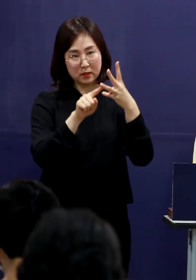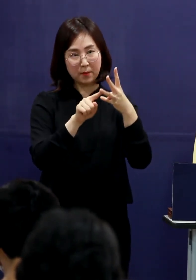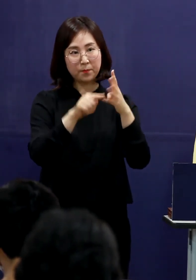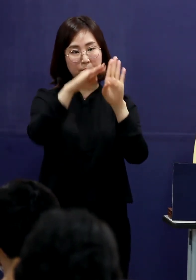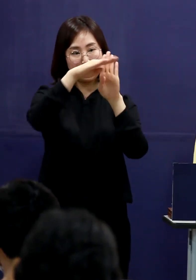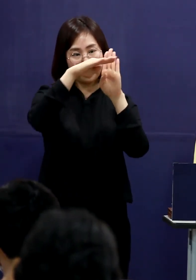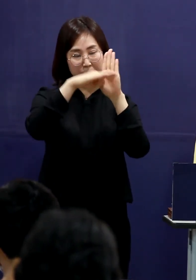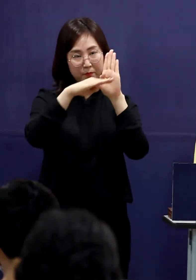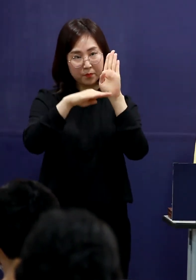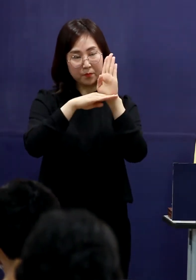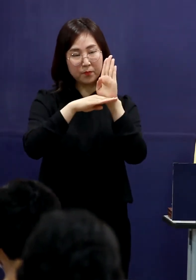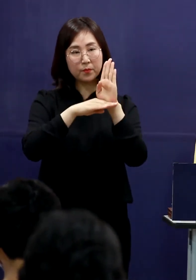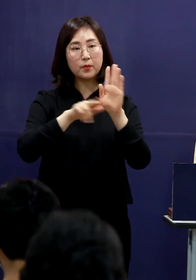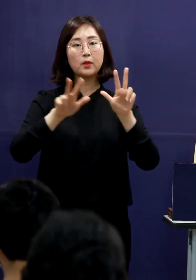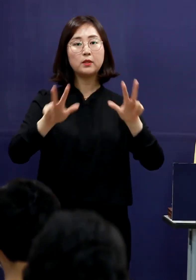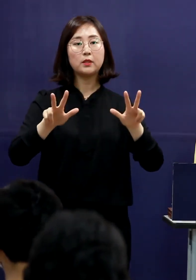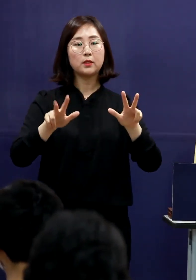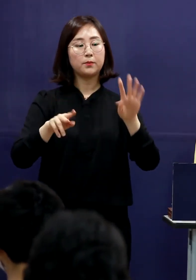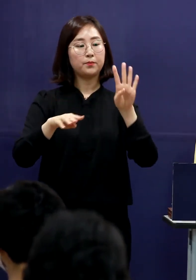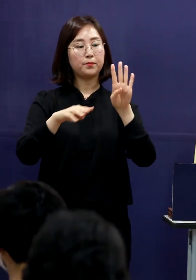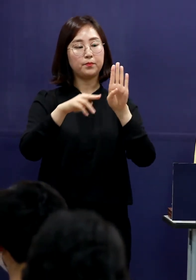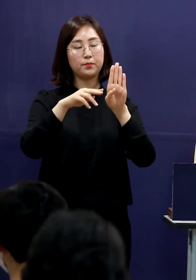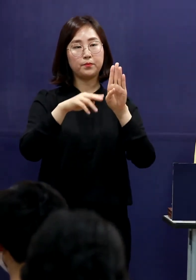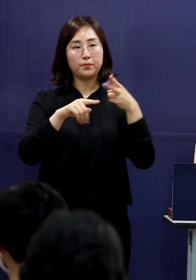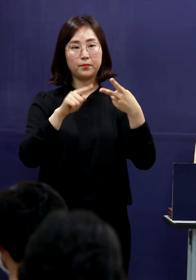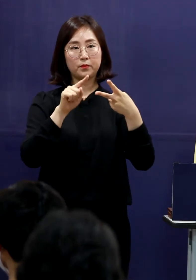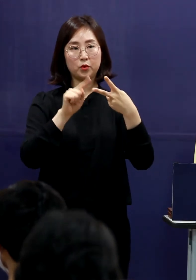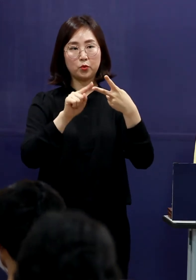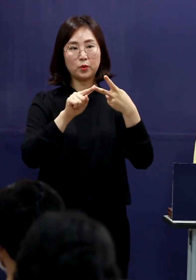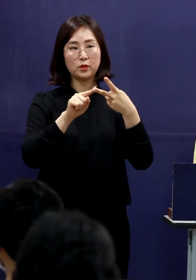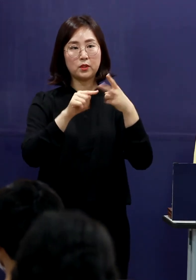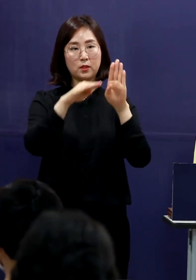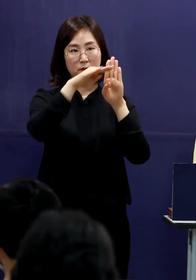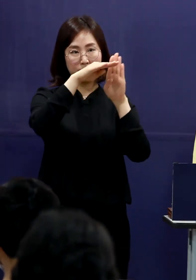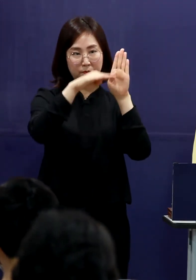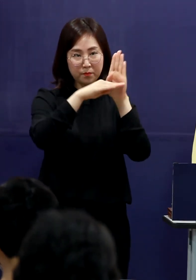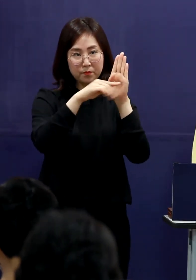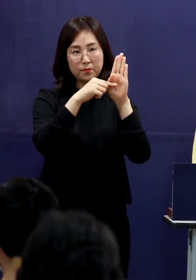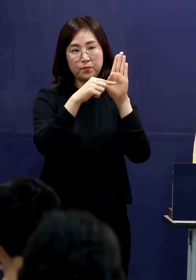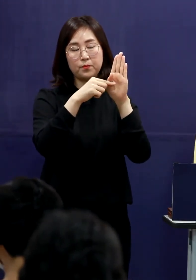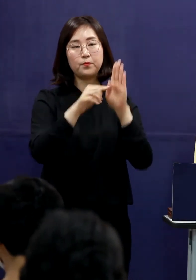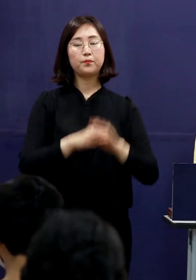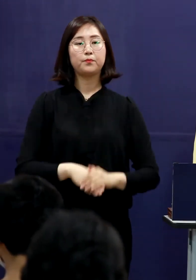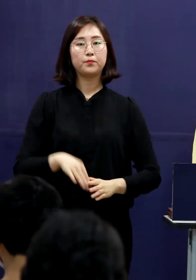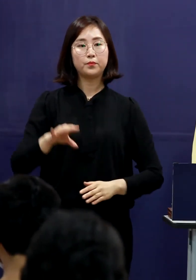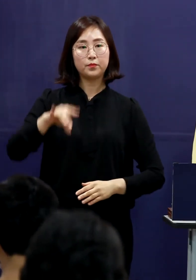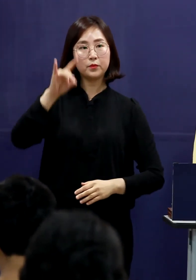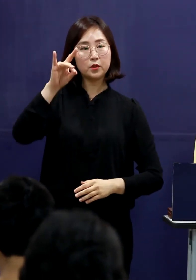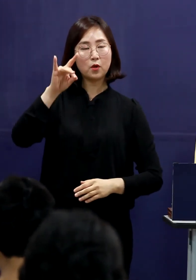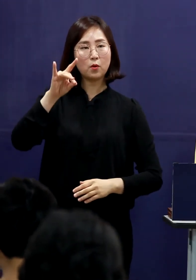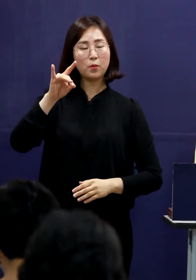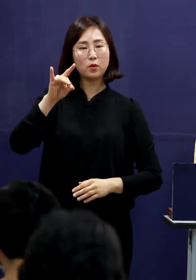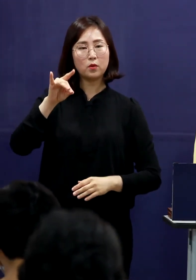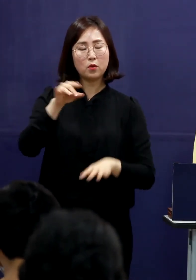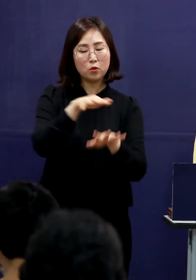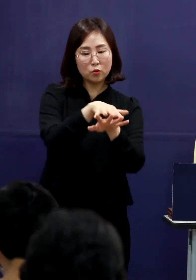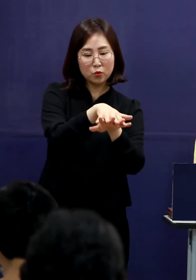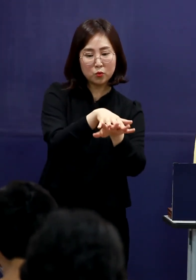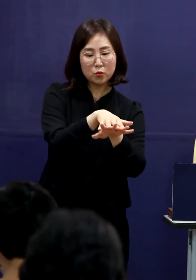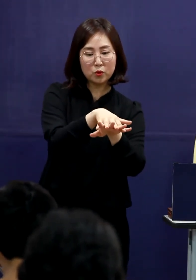있는데 지금 이제 2단계에 해당된다 볼 수가 있겠습니다. 초기에는 아무래도